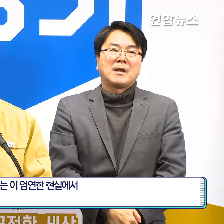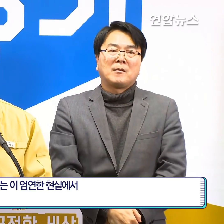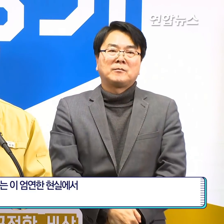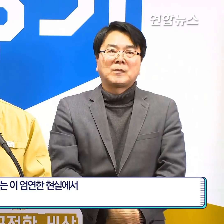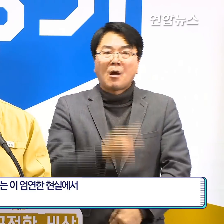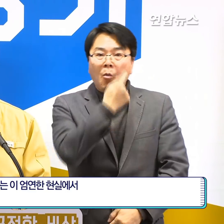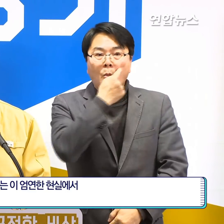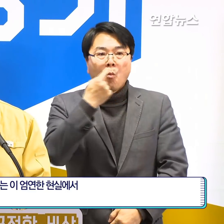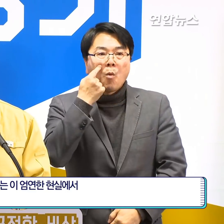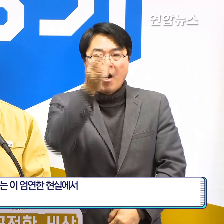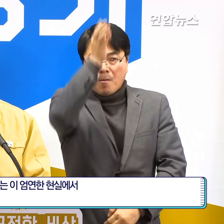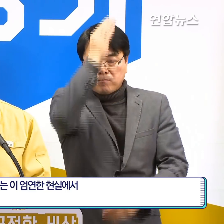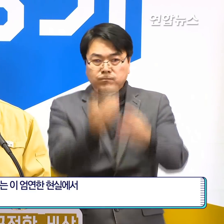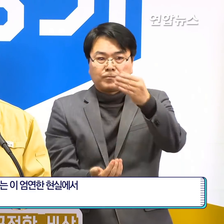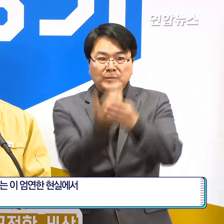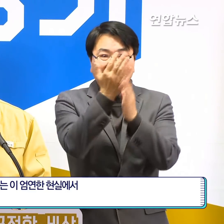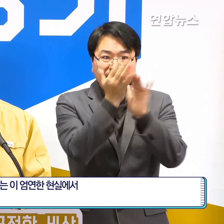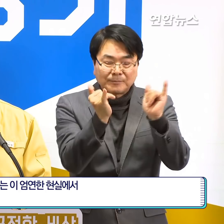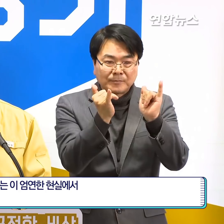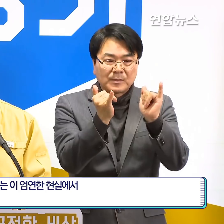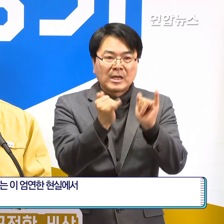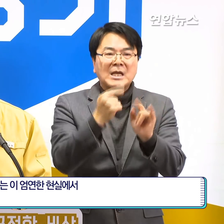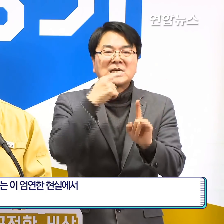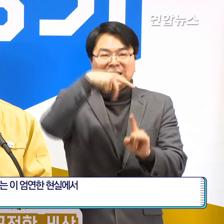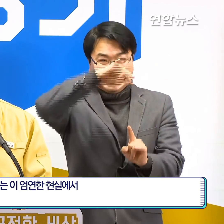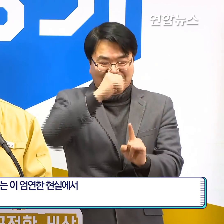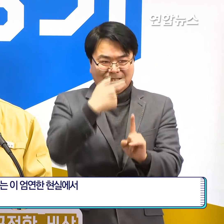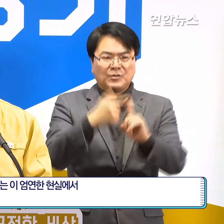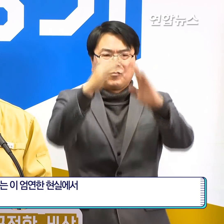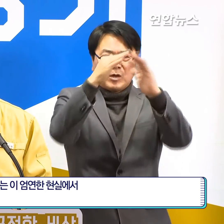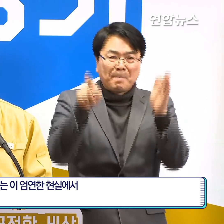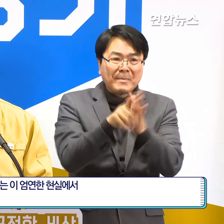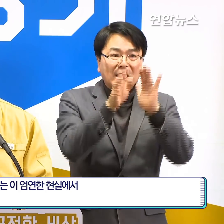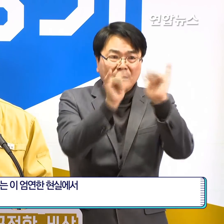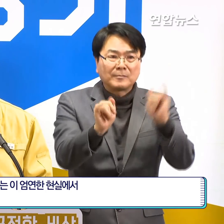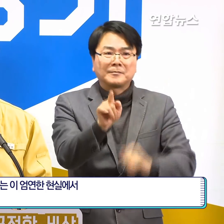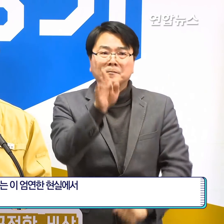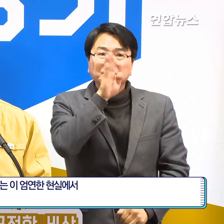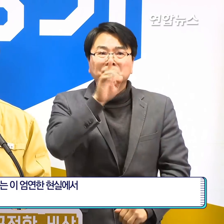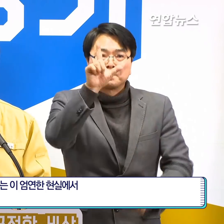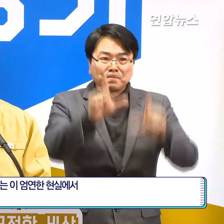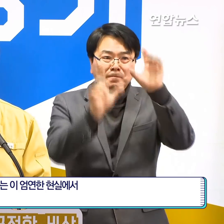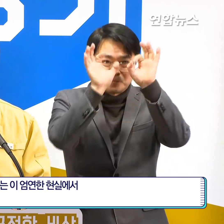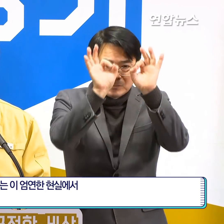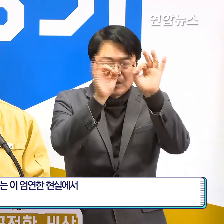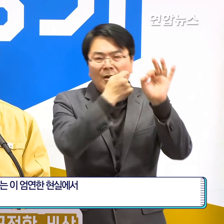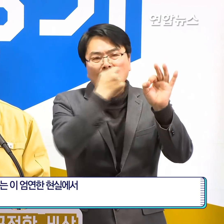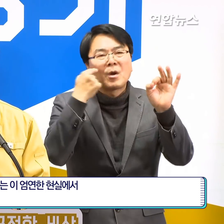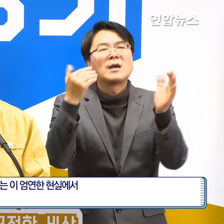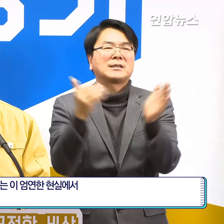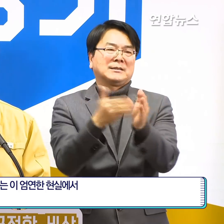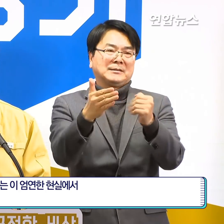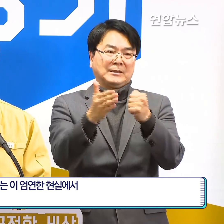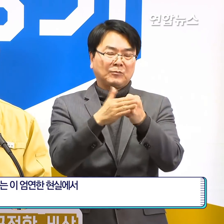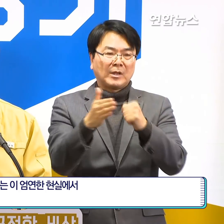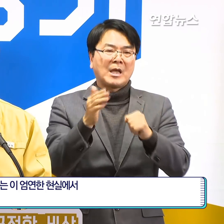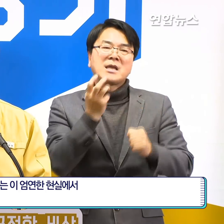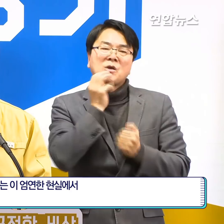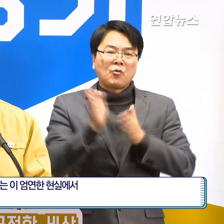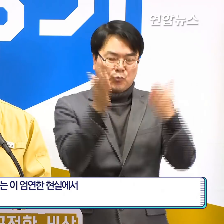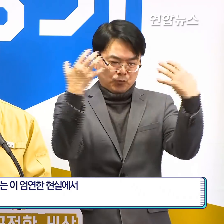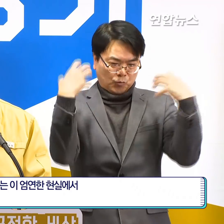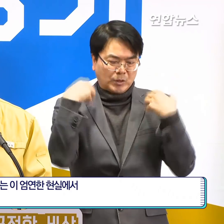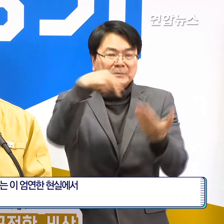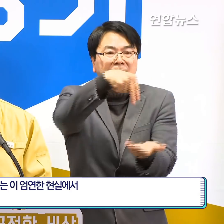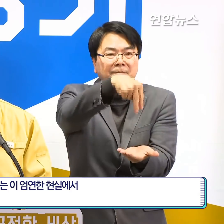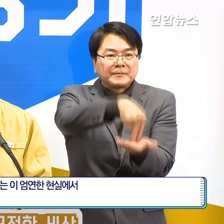확진자 대부분을 신천지교회 신도가 차지하는 이 엄연한 현실에서 경기도로서는